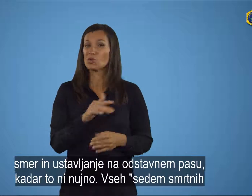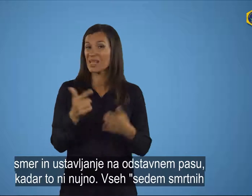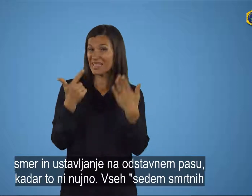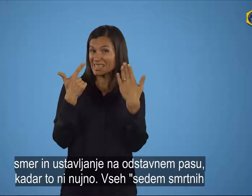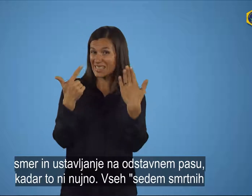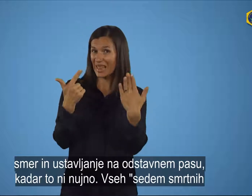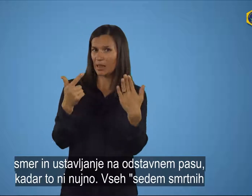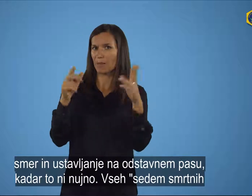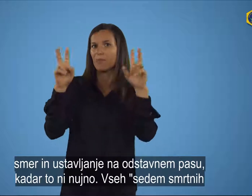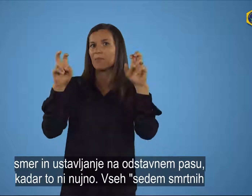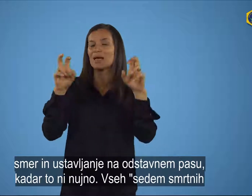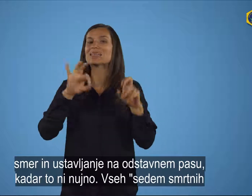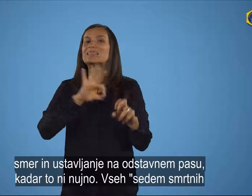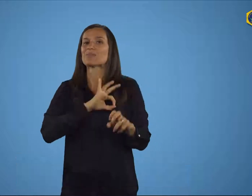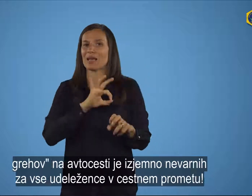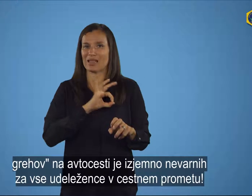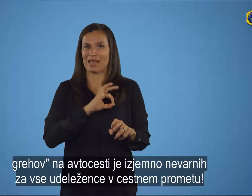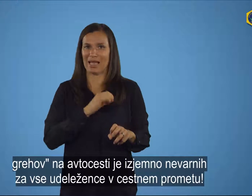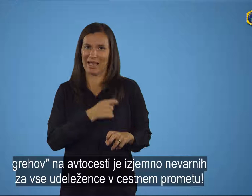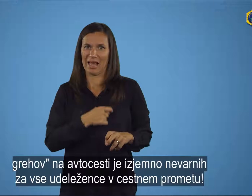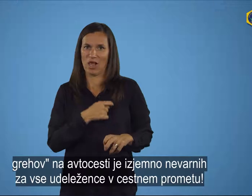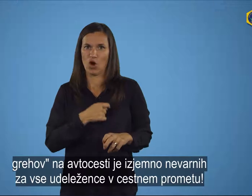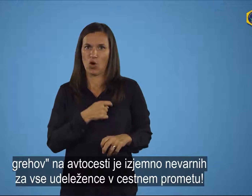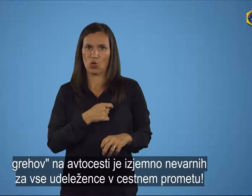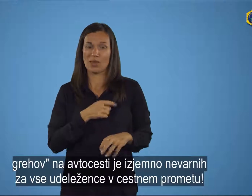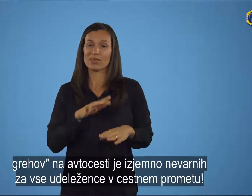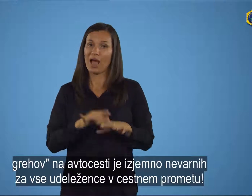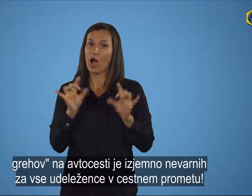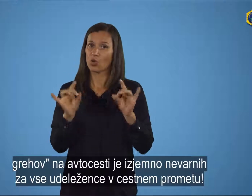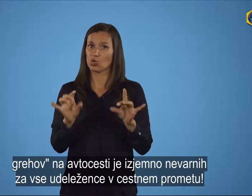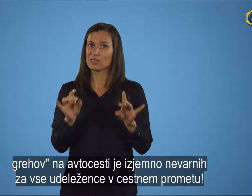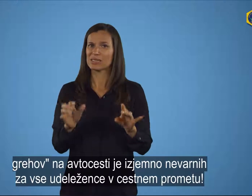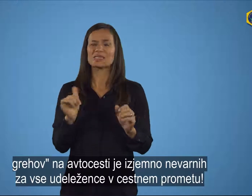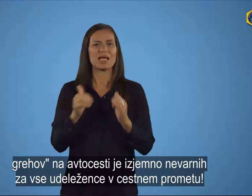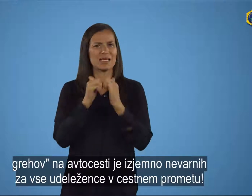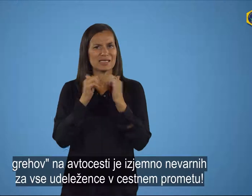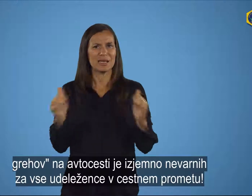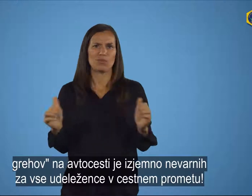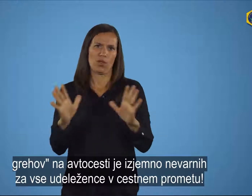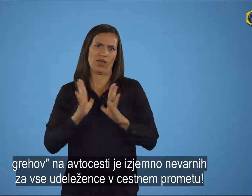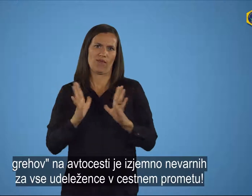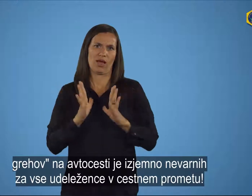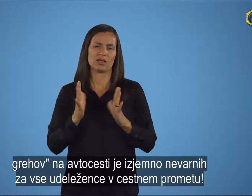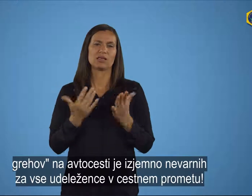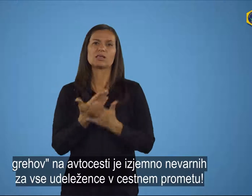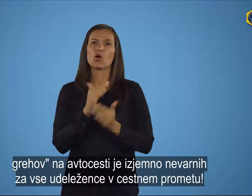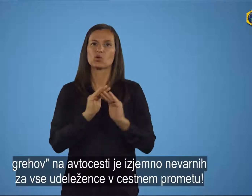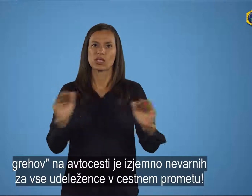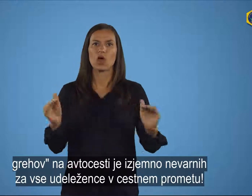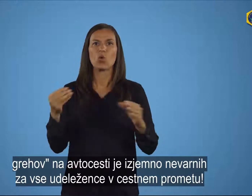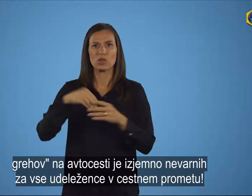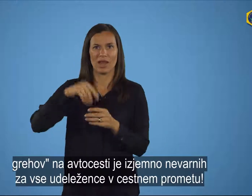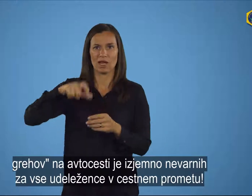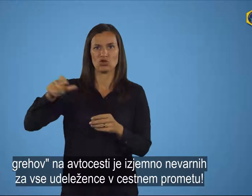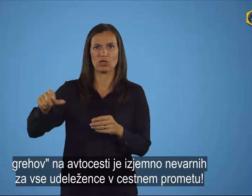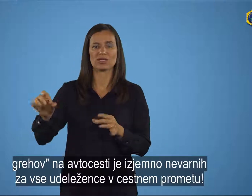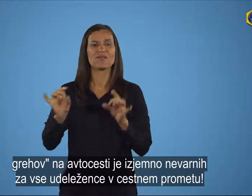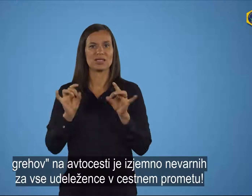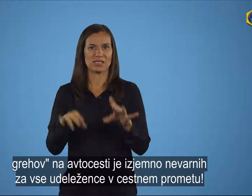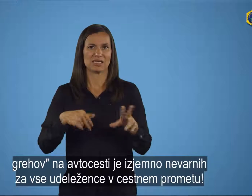Vseh 7 smrtnih grehov na avtocesti je izjemno nevarnih za vse udeležence v cestnem prometu.